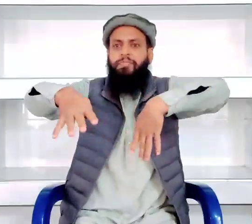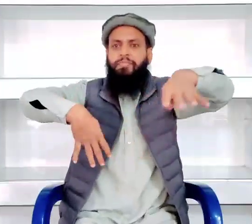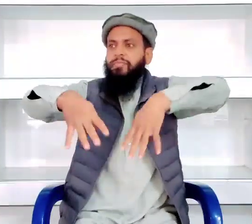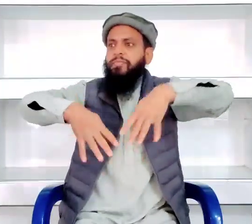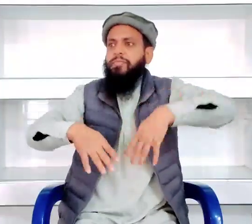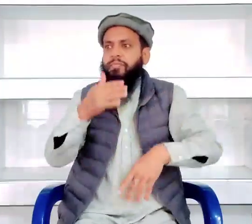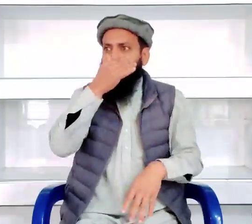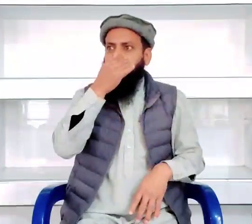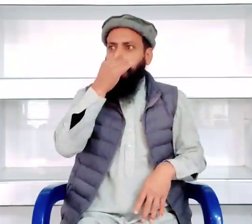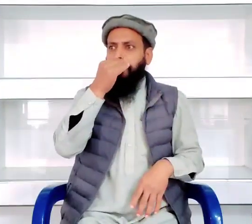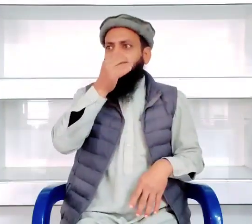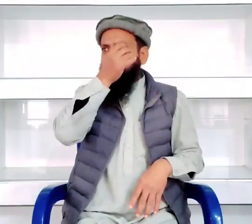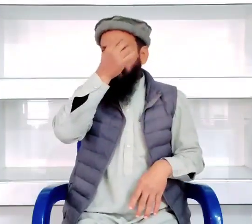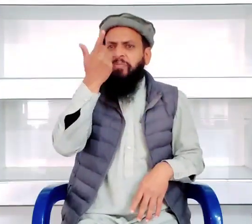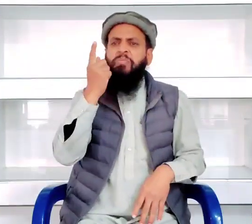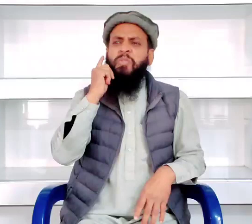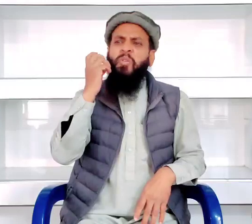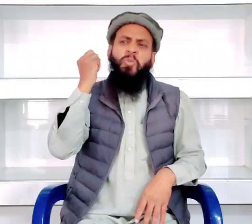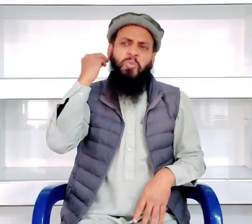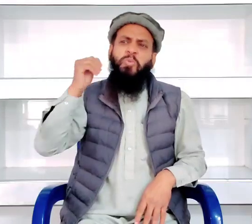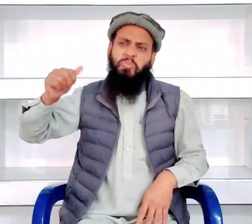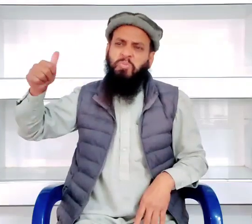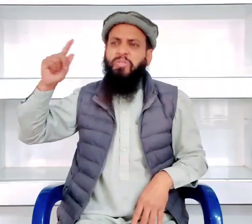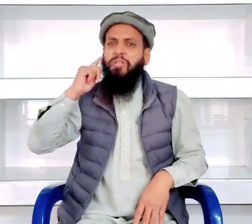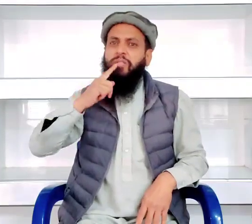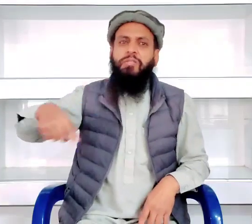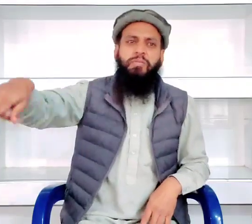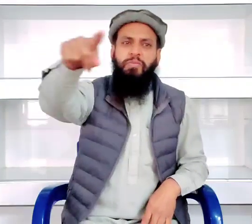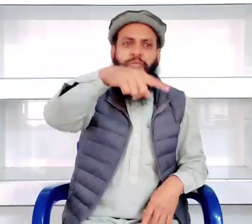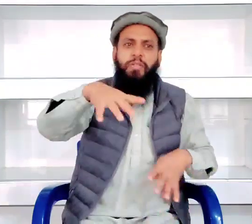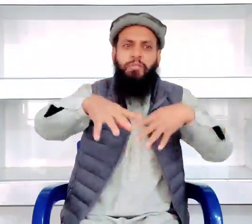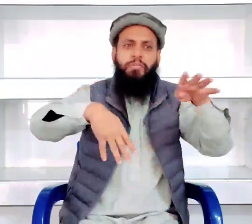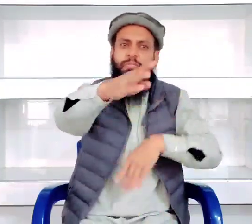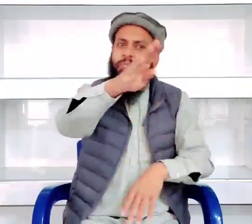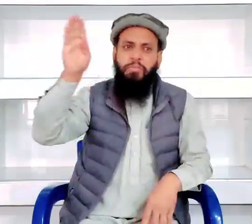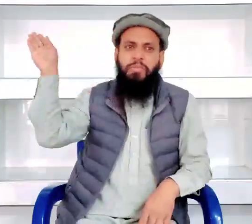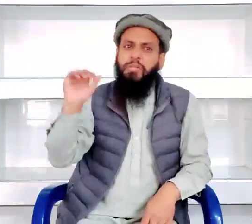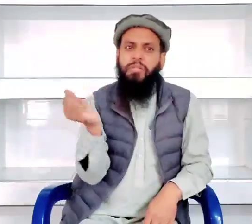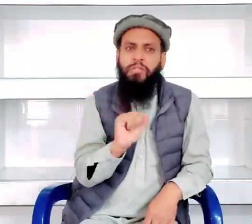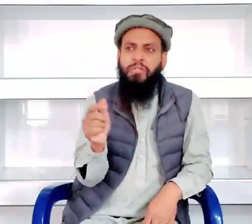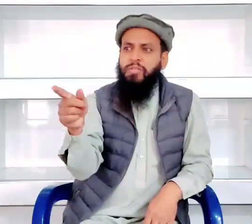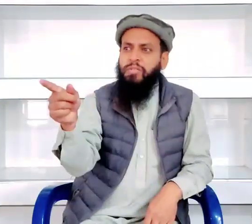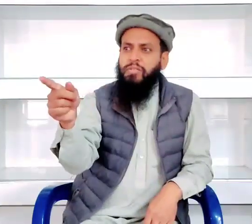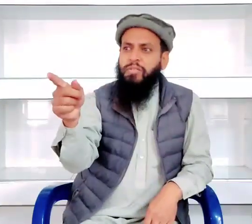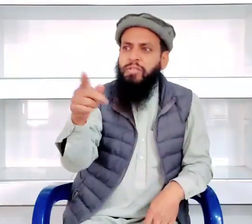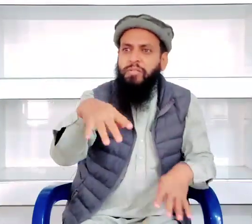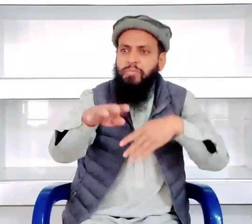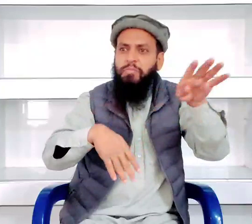الہ الا اللہ وحدہ لا شریک له له الملك وله